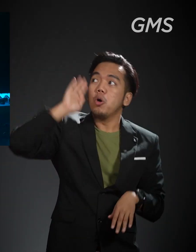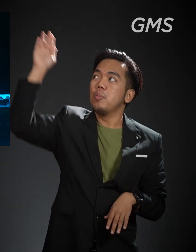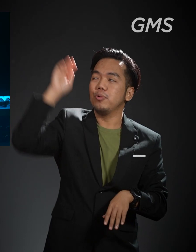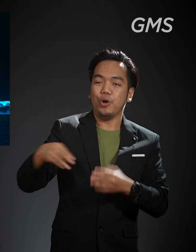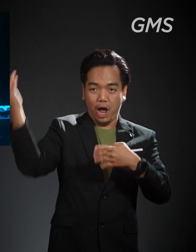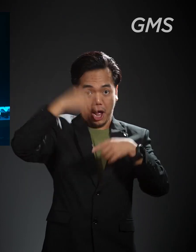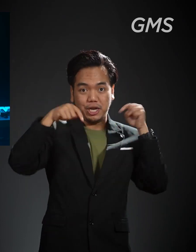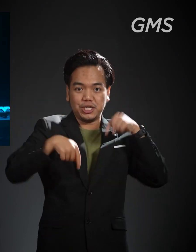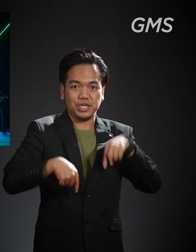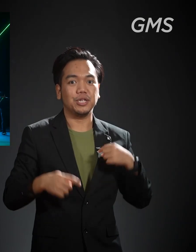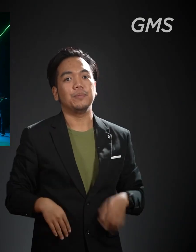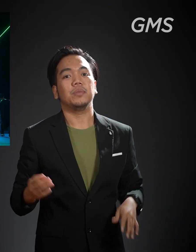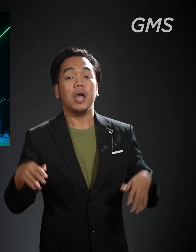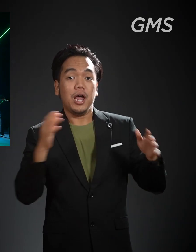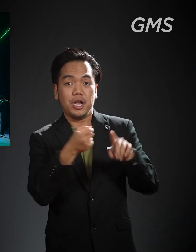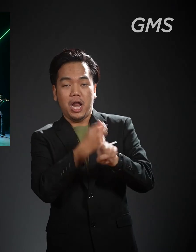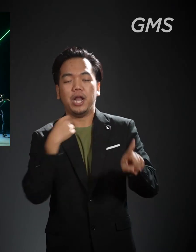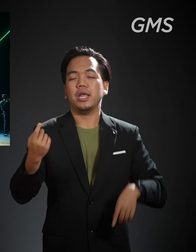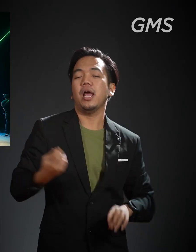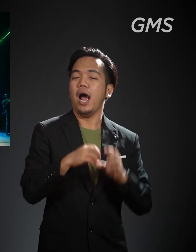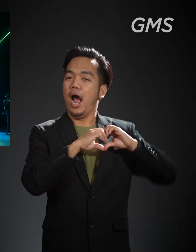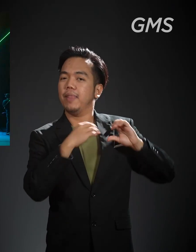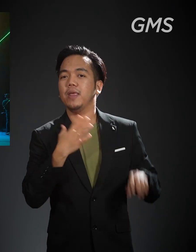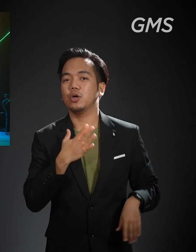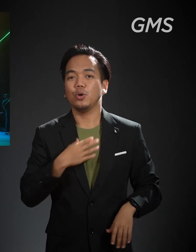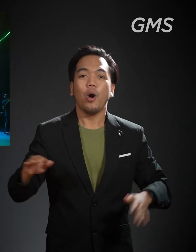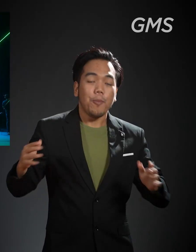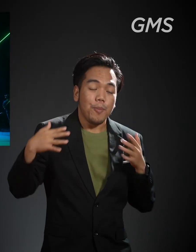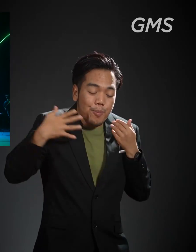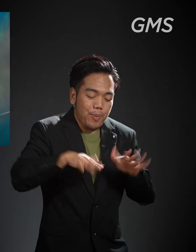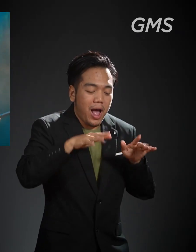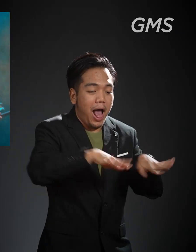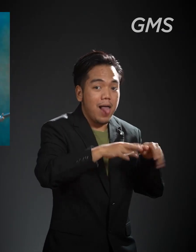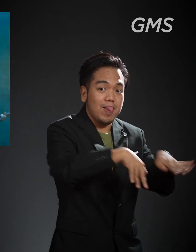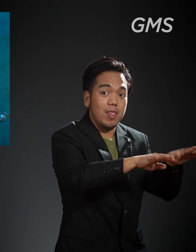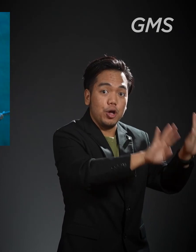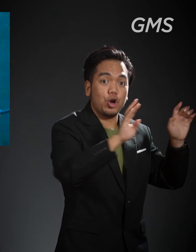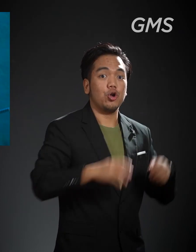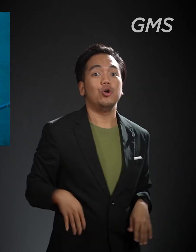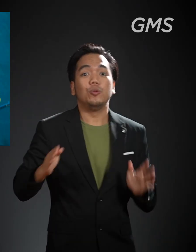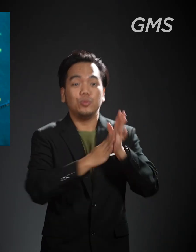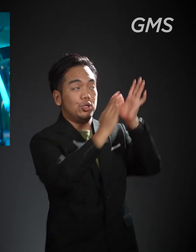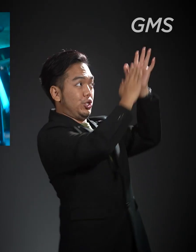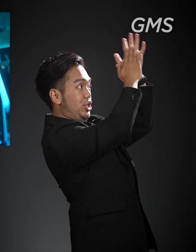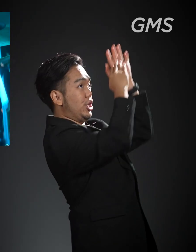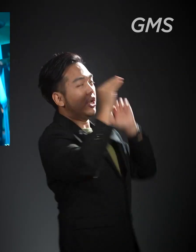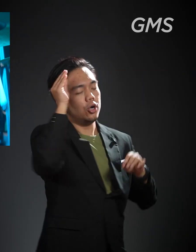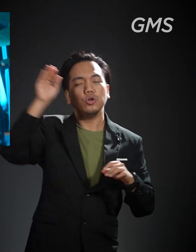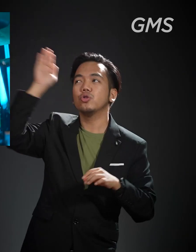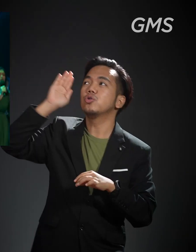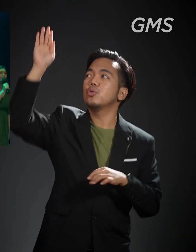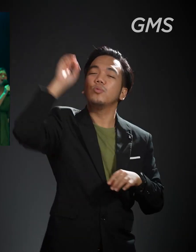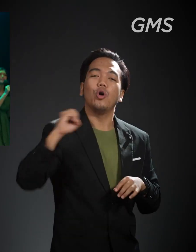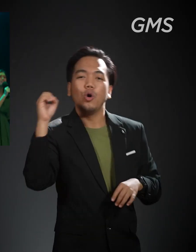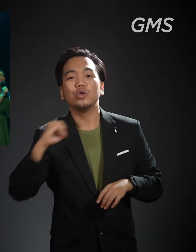Haleluya. Dari hatiku mengalir pujian bagimu,